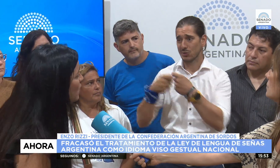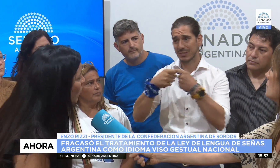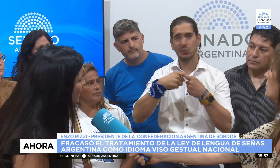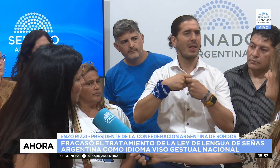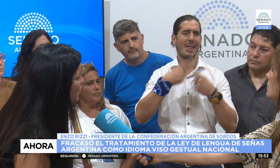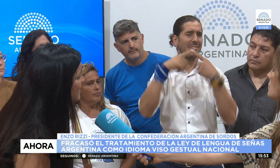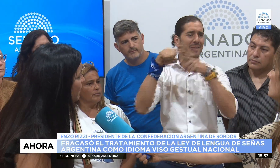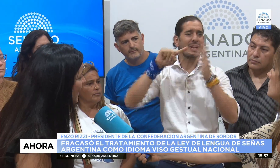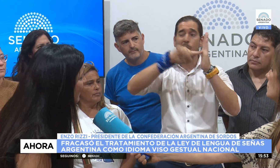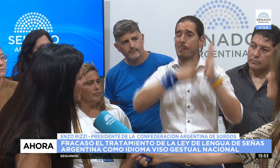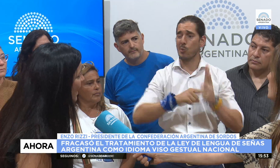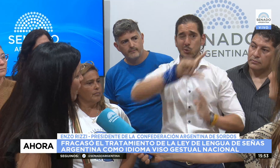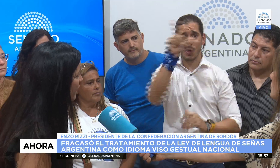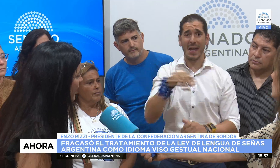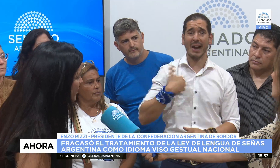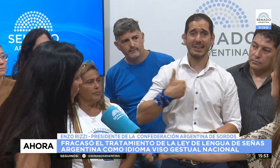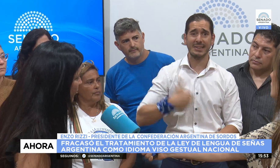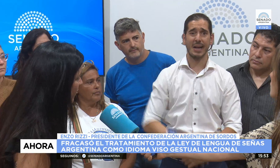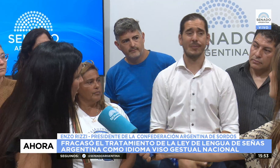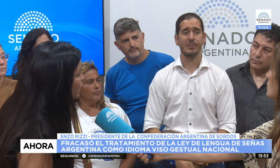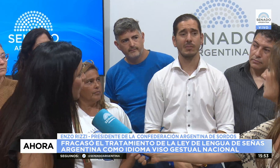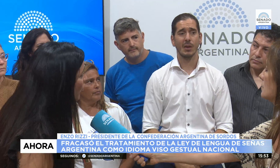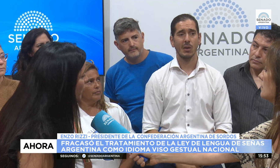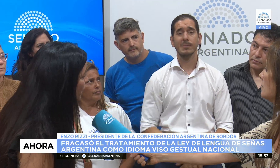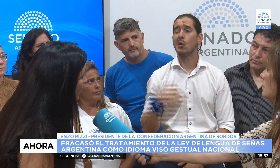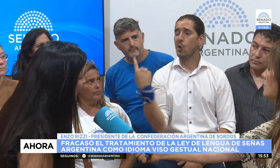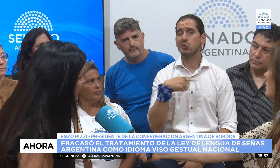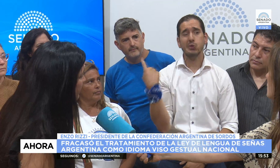50 asociaciones afiliadas a la Confederación en todos los puntos del país.